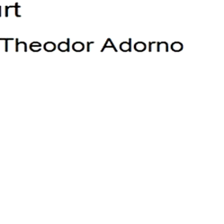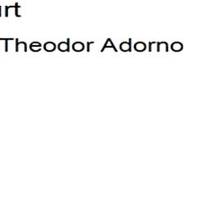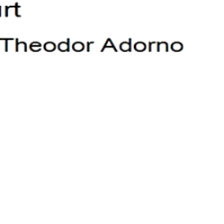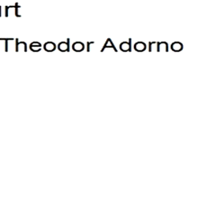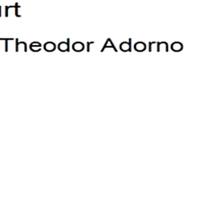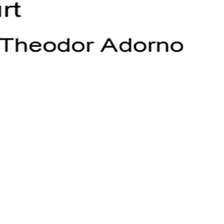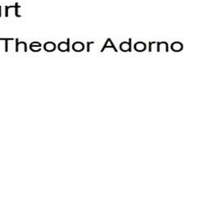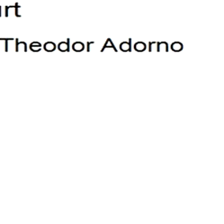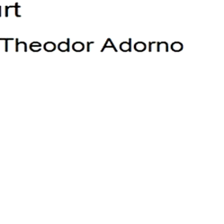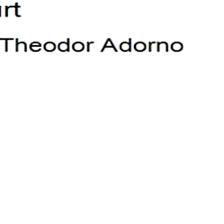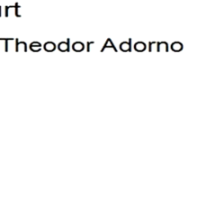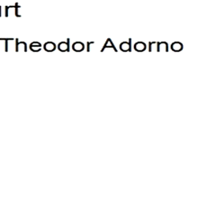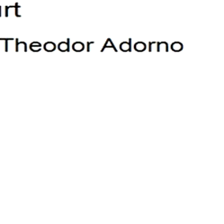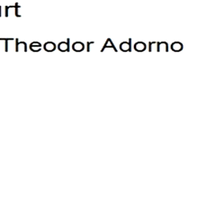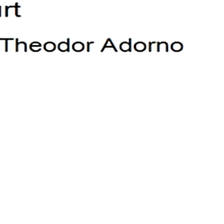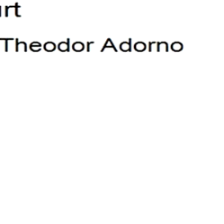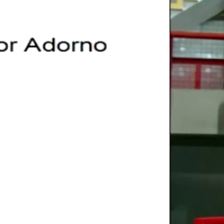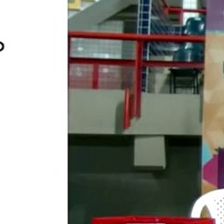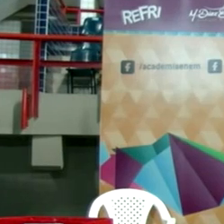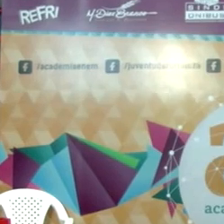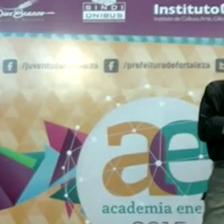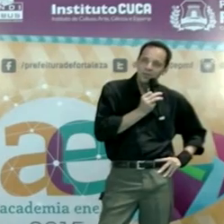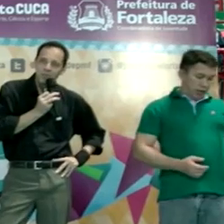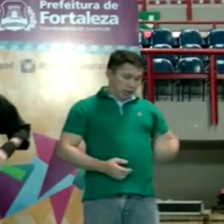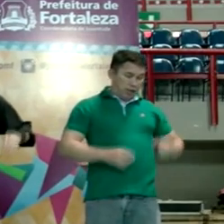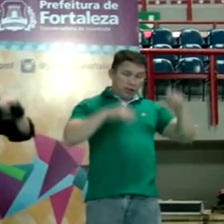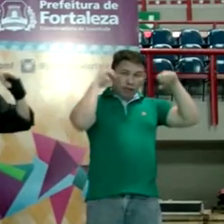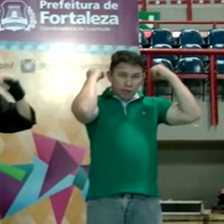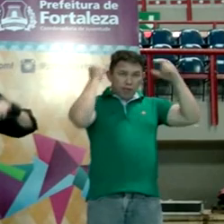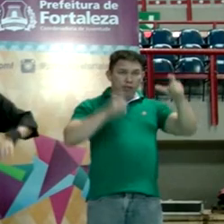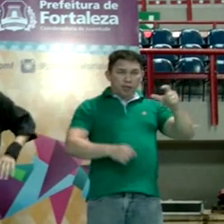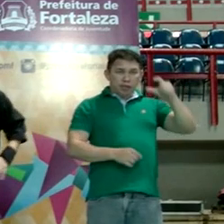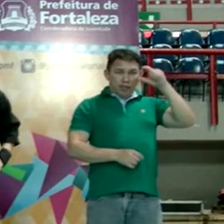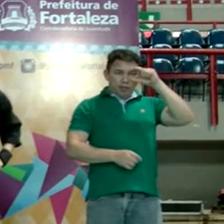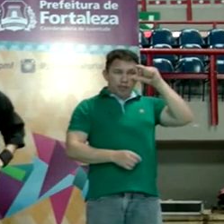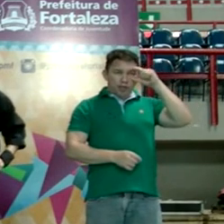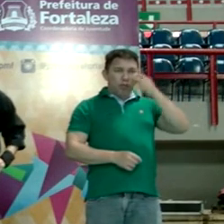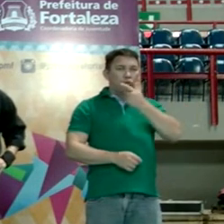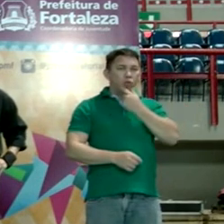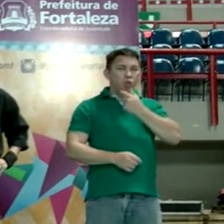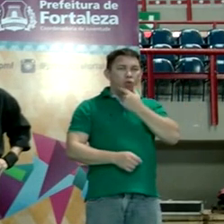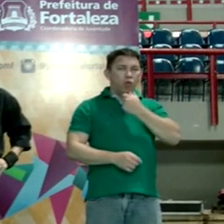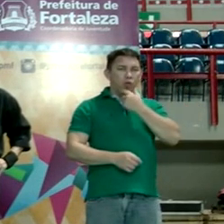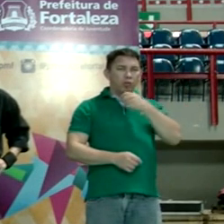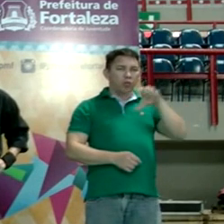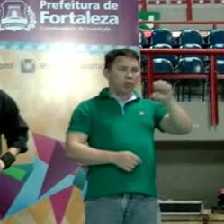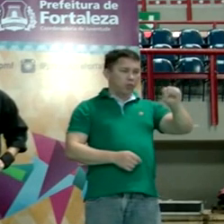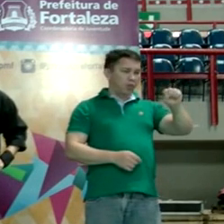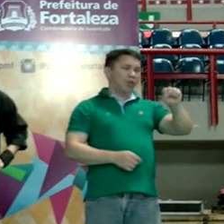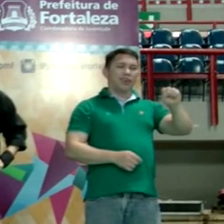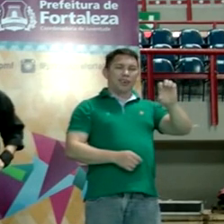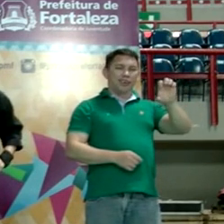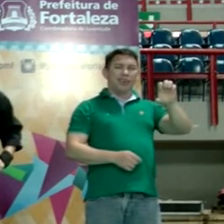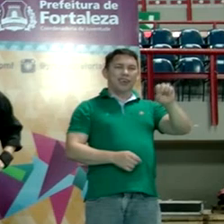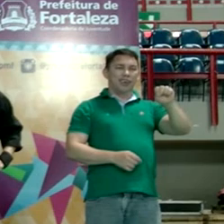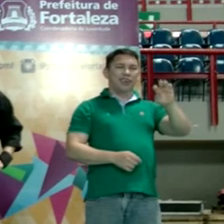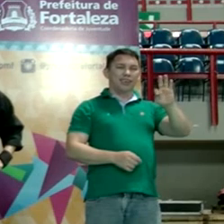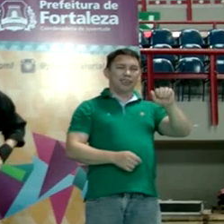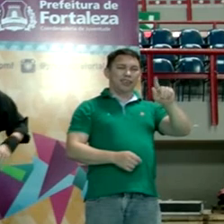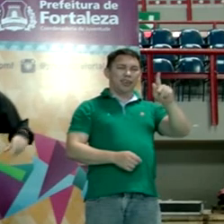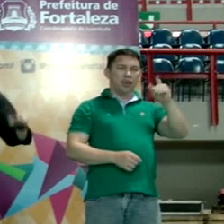filme Stallone Cobra, é o novo. O pessoal mais velho aí vai lembrar desse filme. Meu amigo,